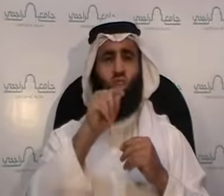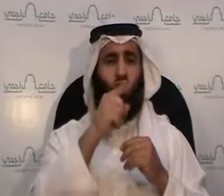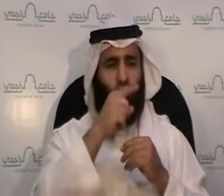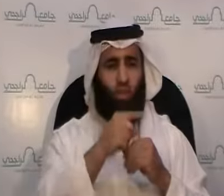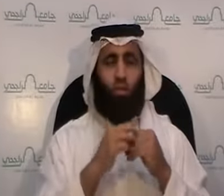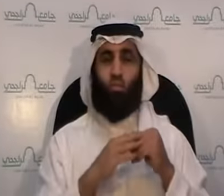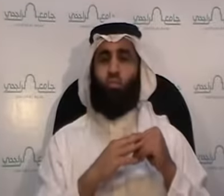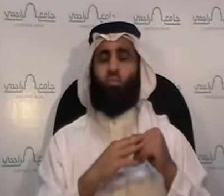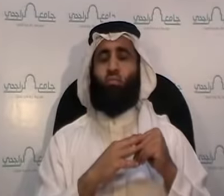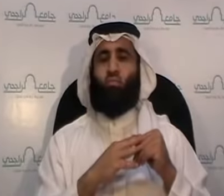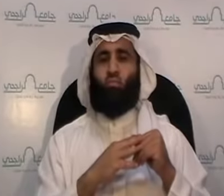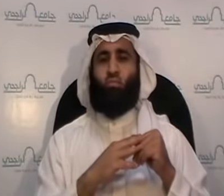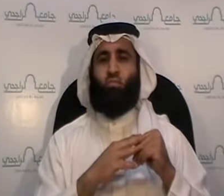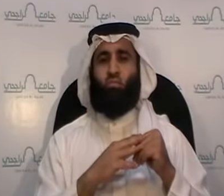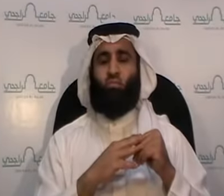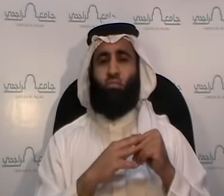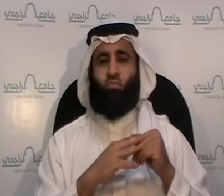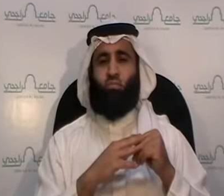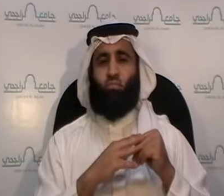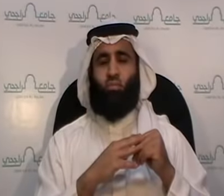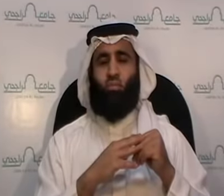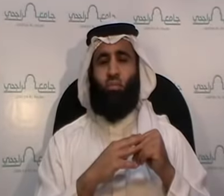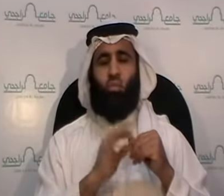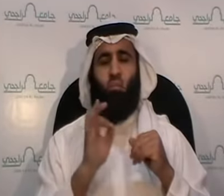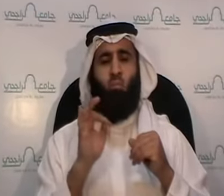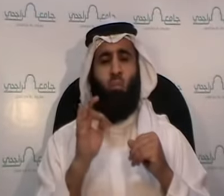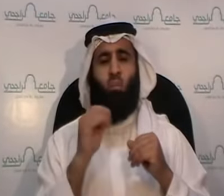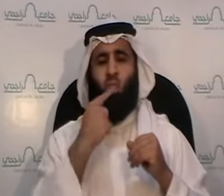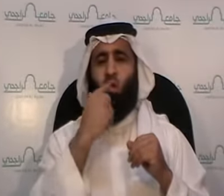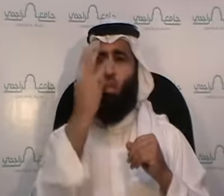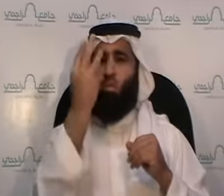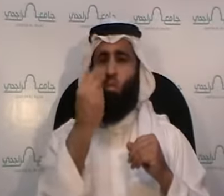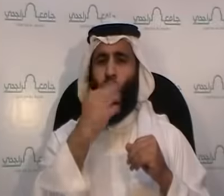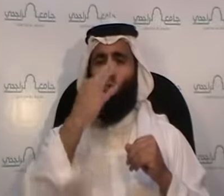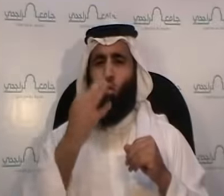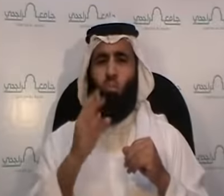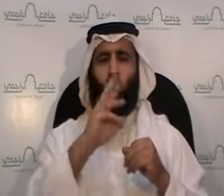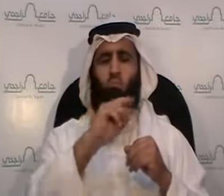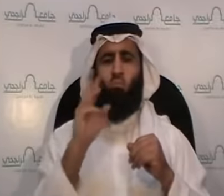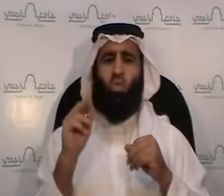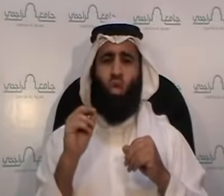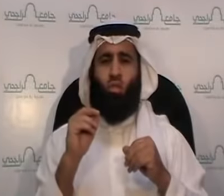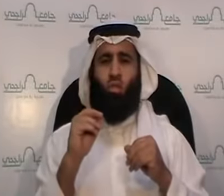الشر ويطلع ثمره الطيب من بين وسط هذا اللهب